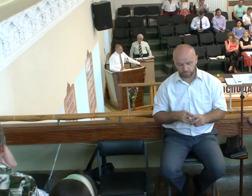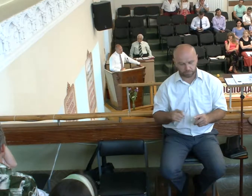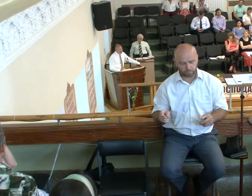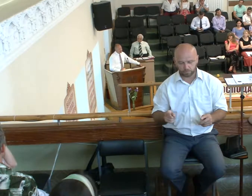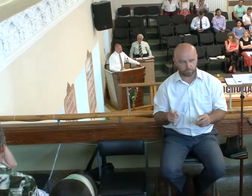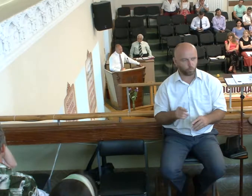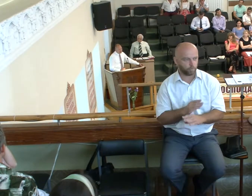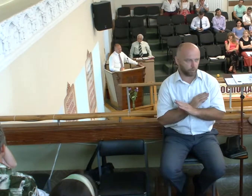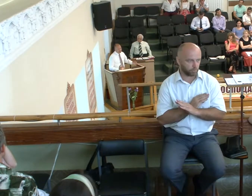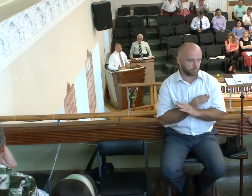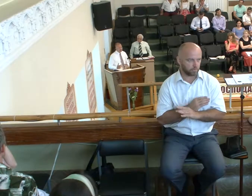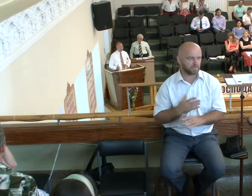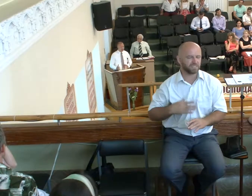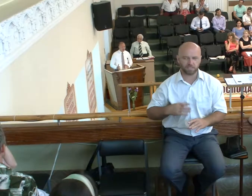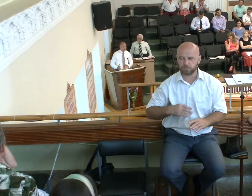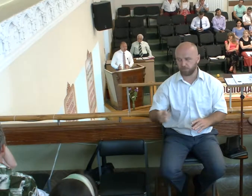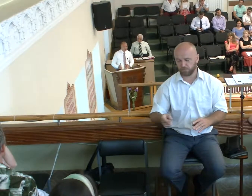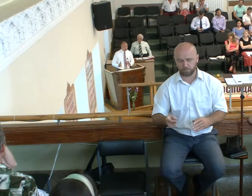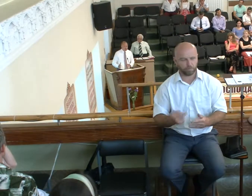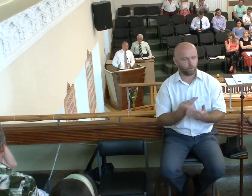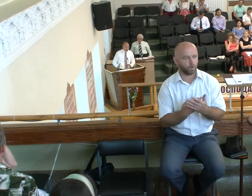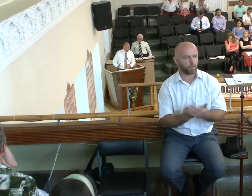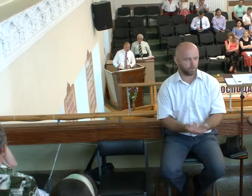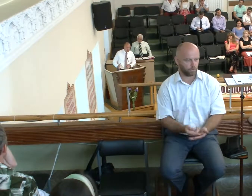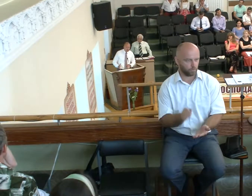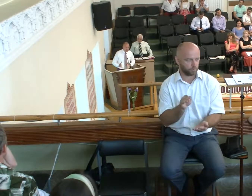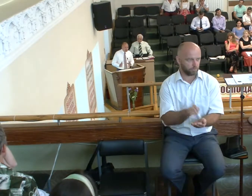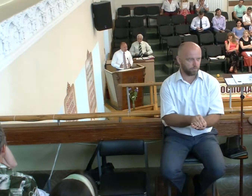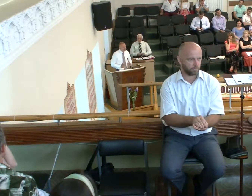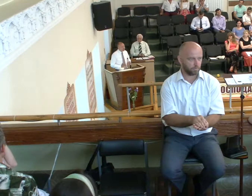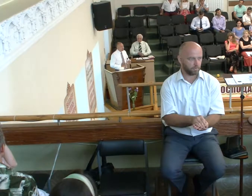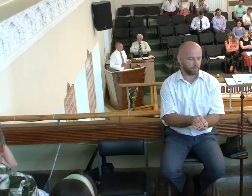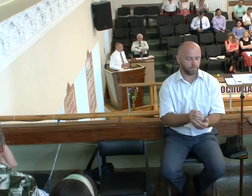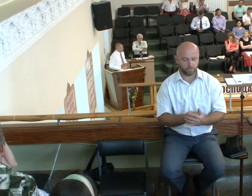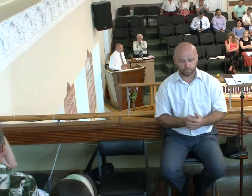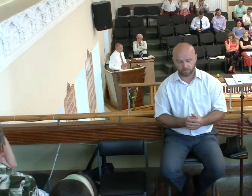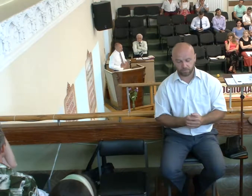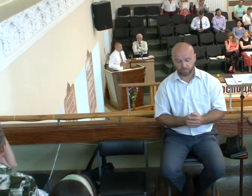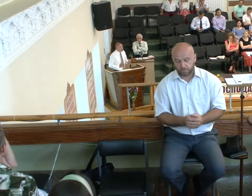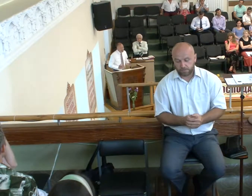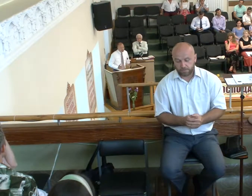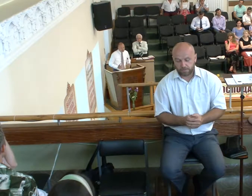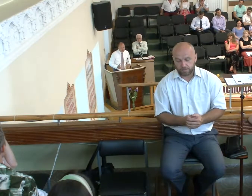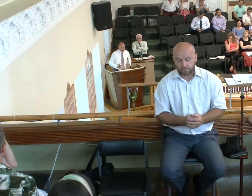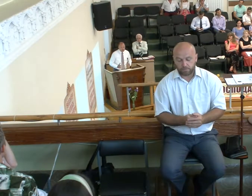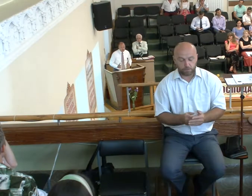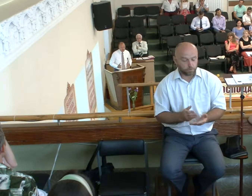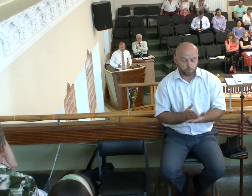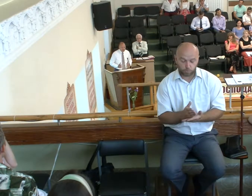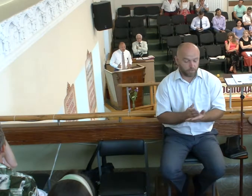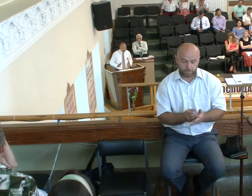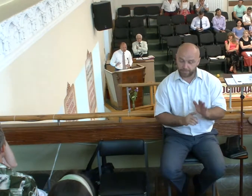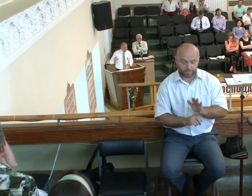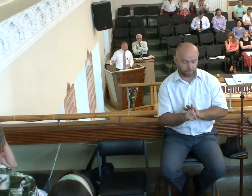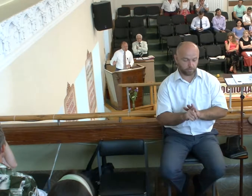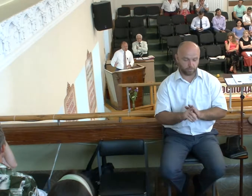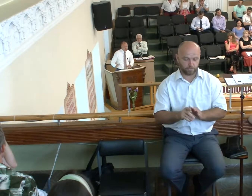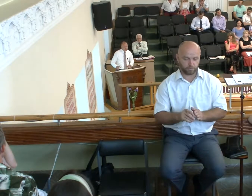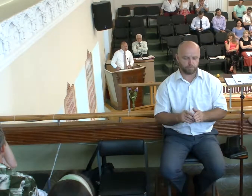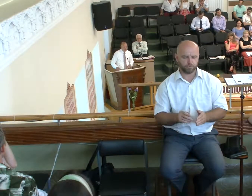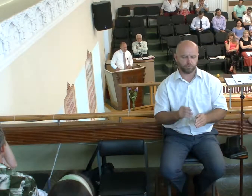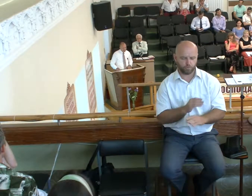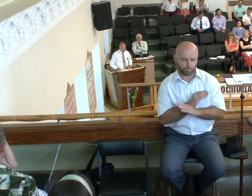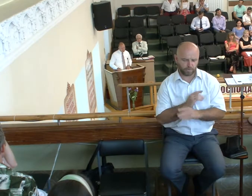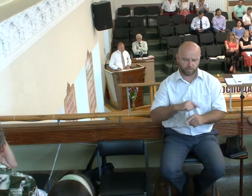умрет. Зачем нам хоронить его? Зачем он умрет у нас здесь, в этом доме? Мы еще служение не начали. Пусть умрет где-то в